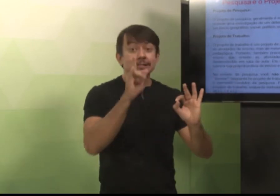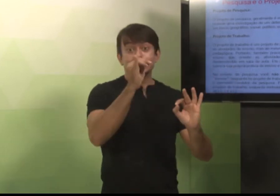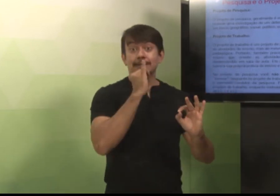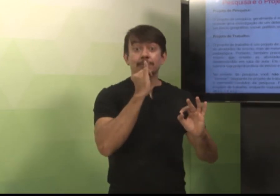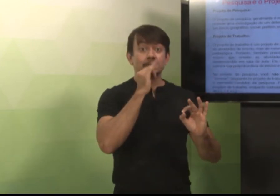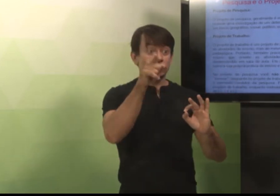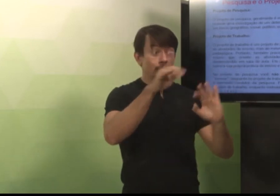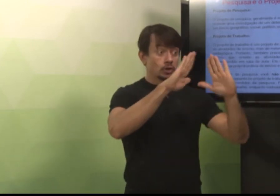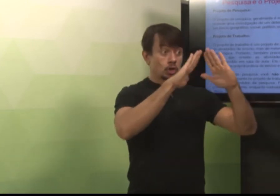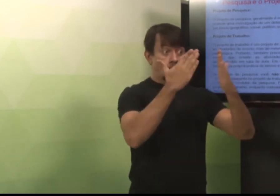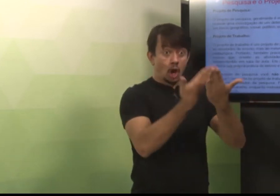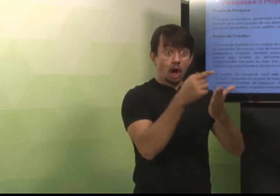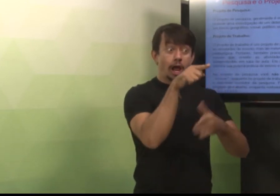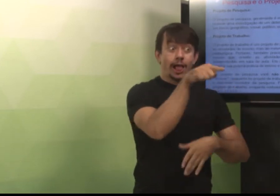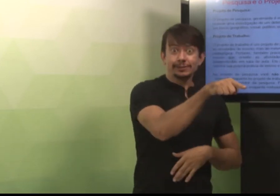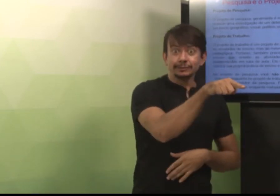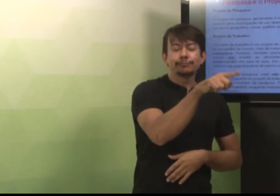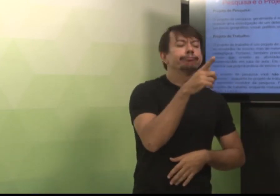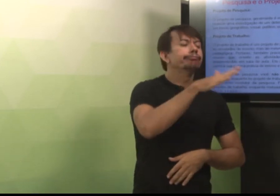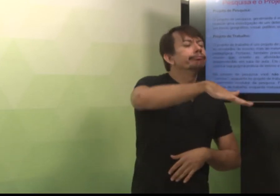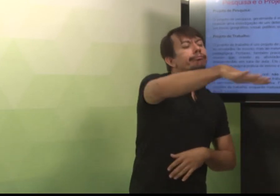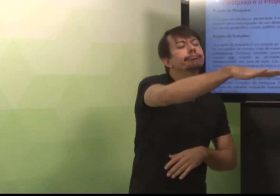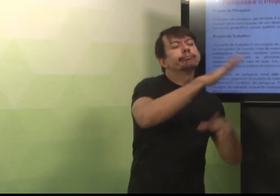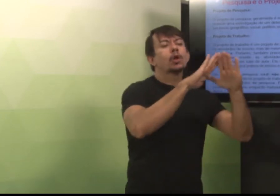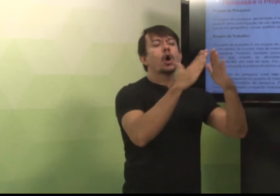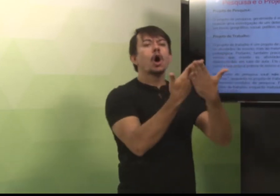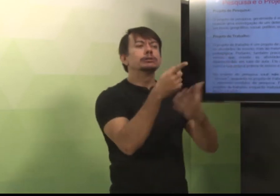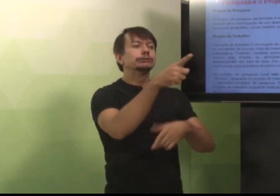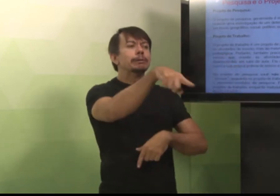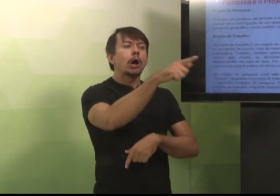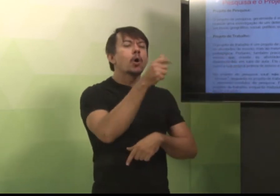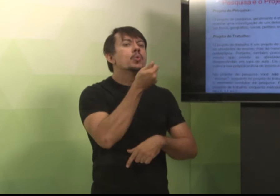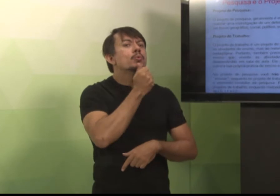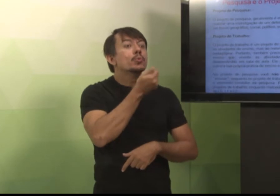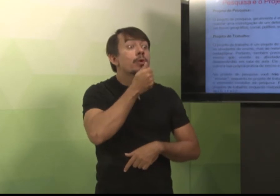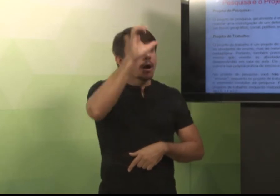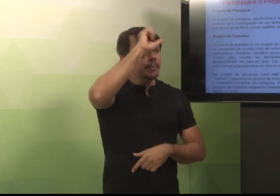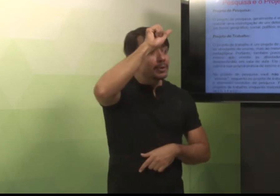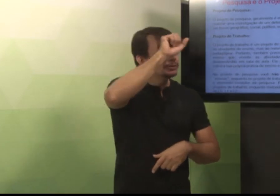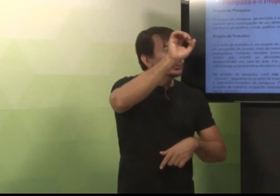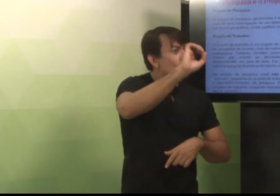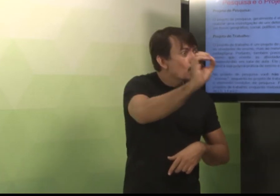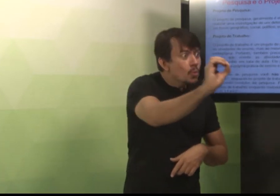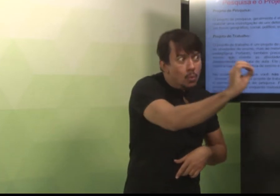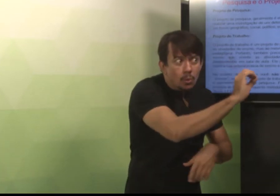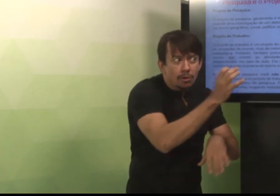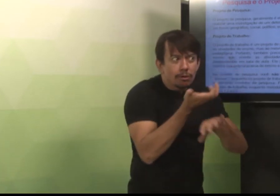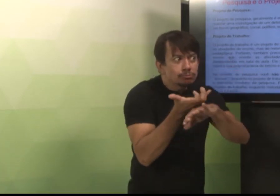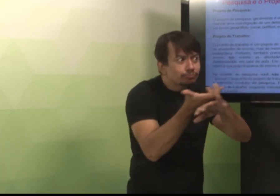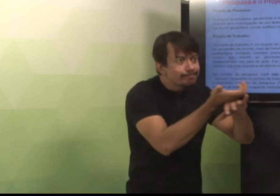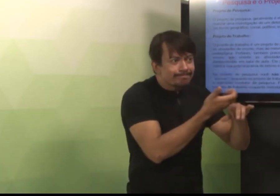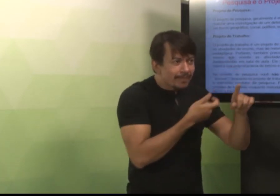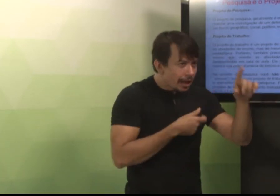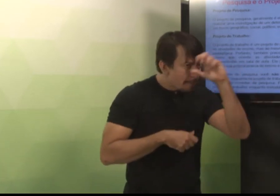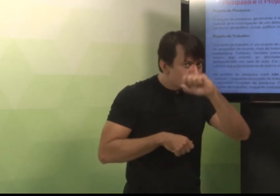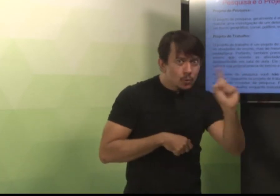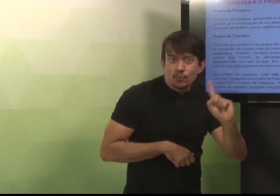preparar materiais. Então, temos uma escola, uma determinada escola, com um tema ainda não aprendido, não